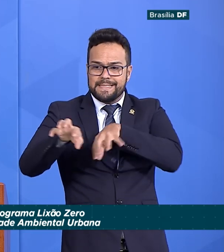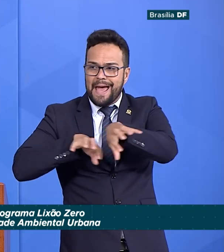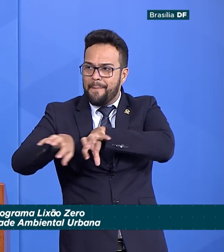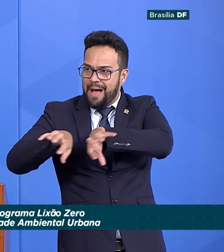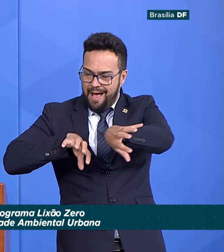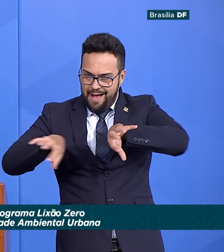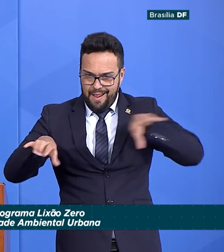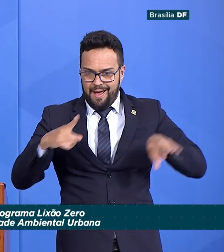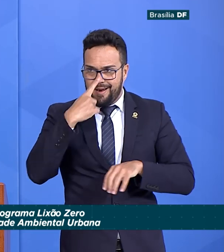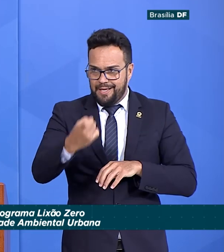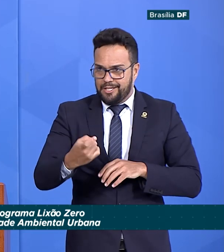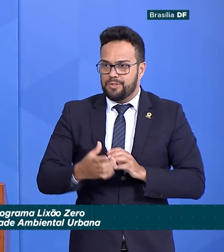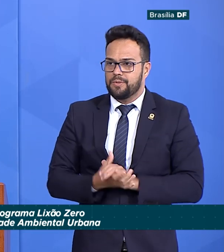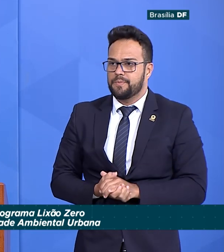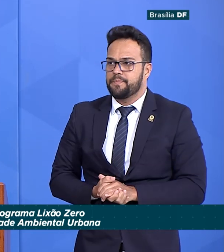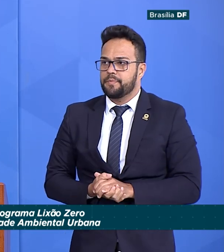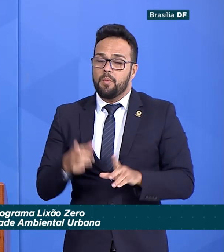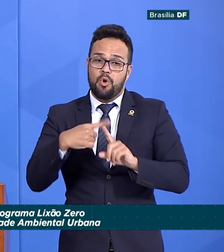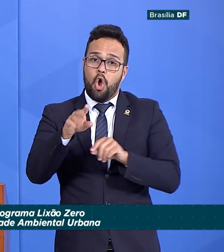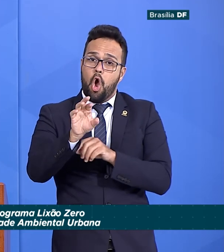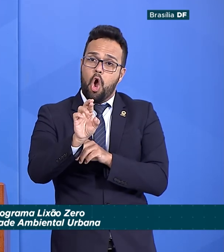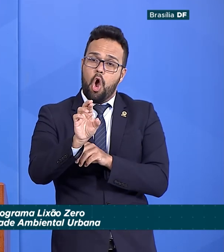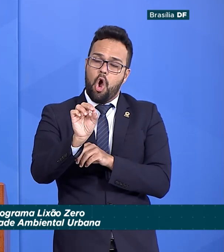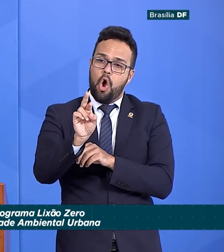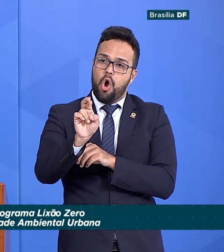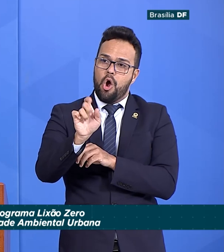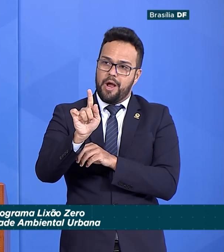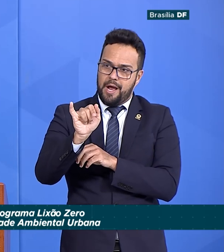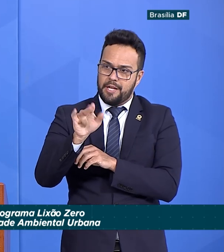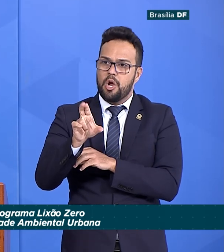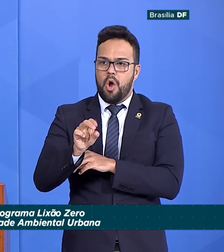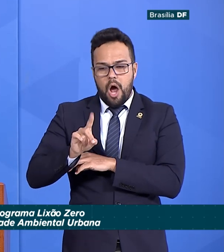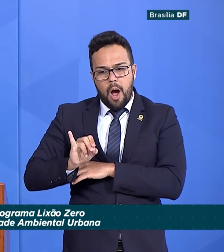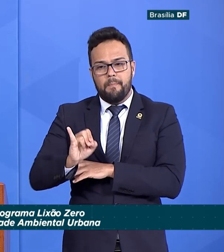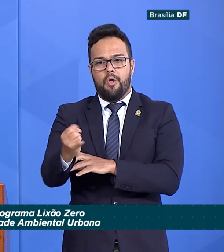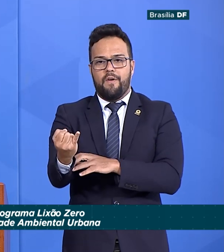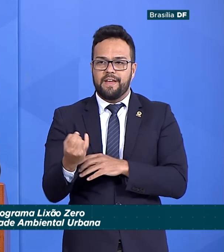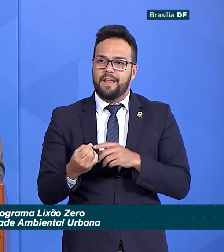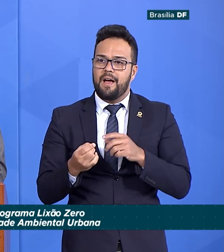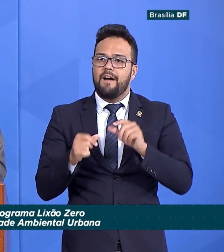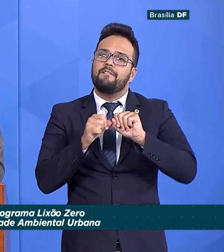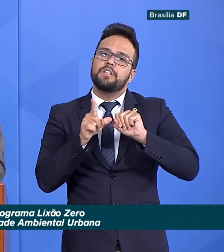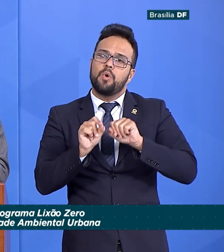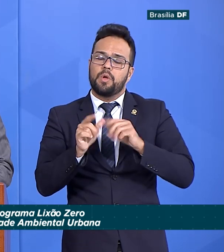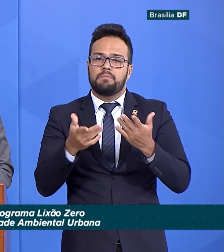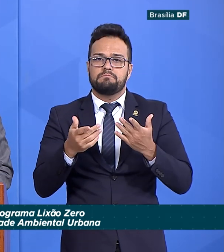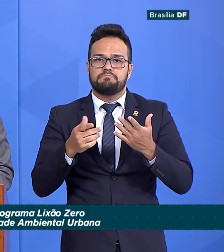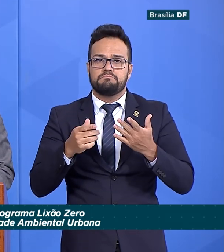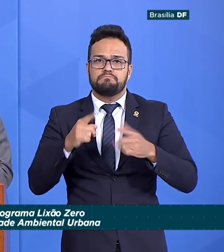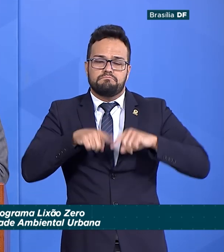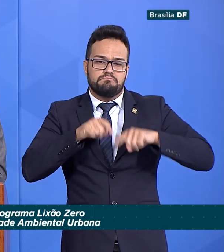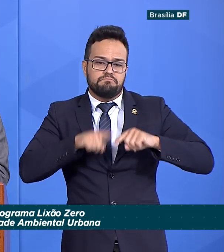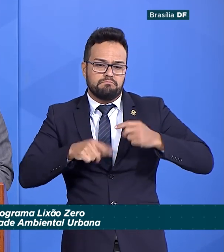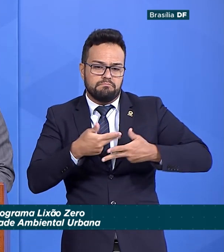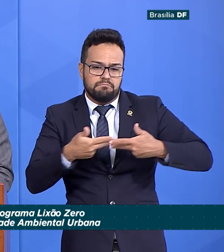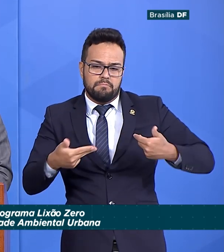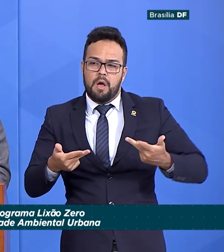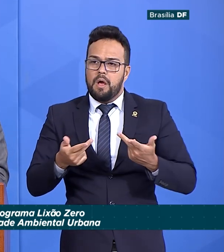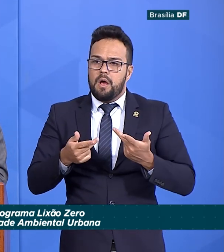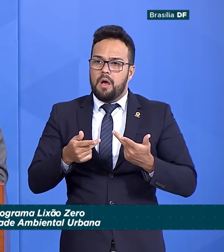não. O resíduo orgânico ser aproveitado para virar biogás. Nesse ponto, a questão toda, inclusive de